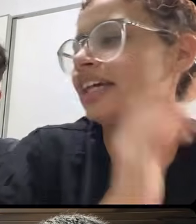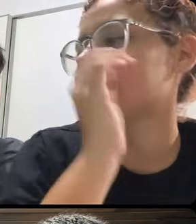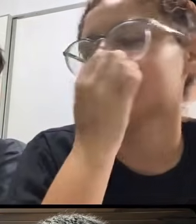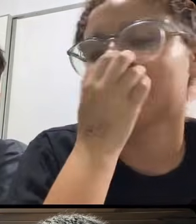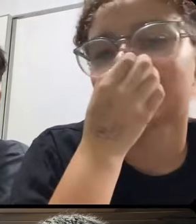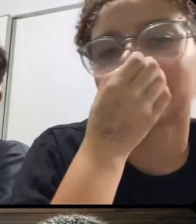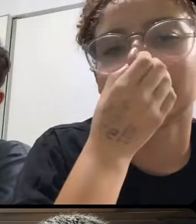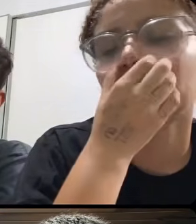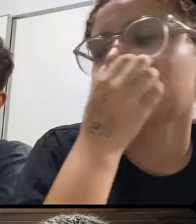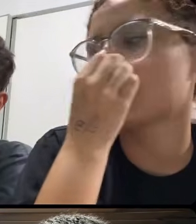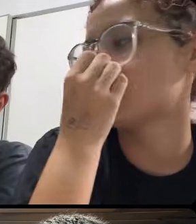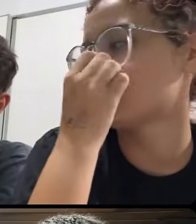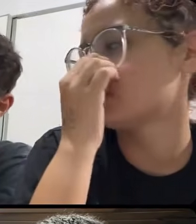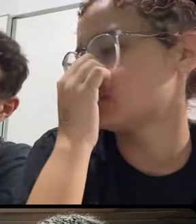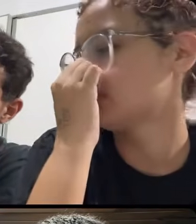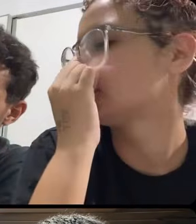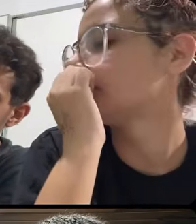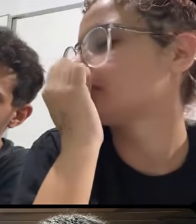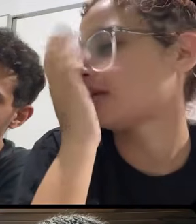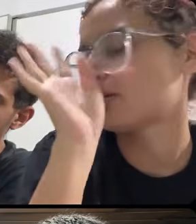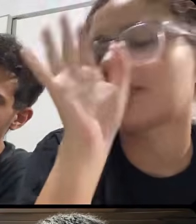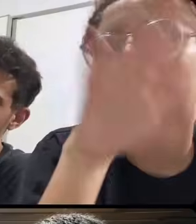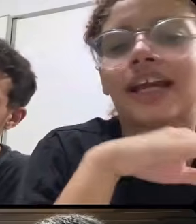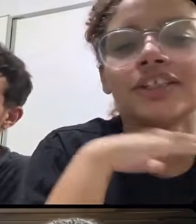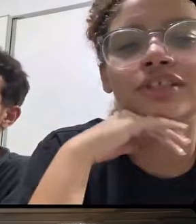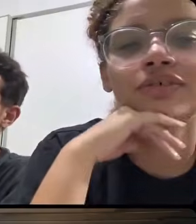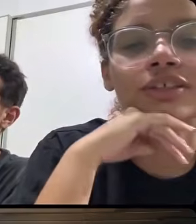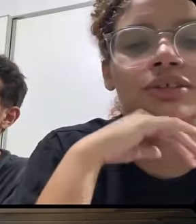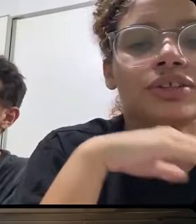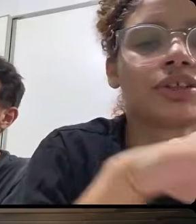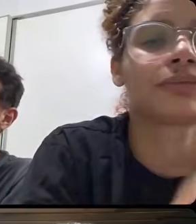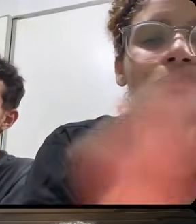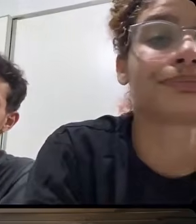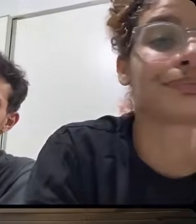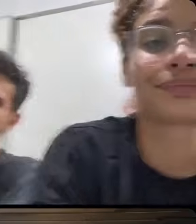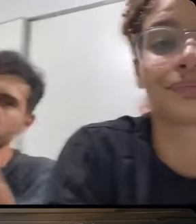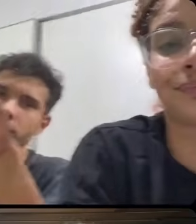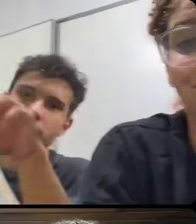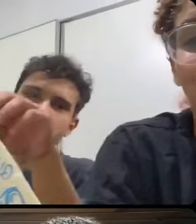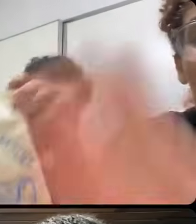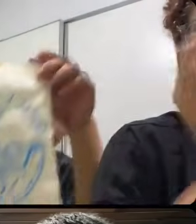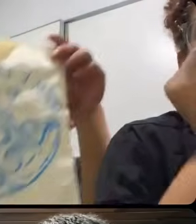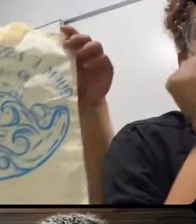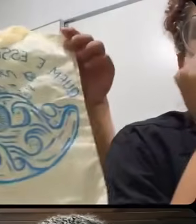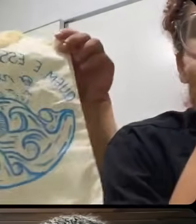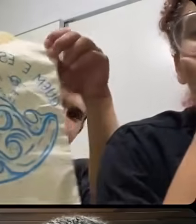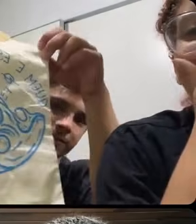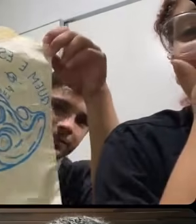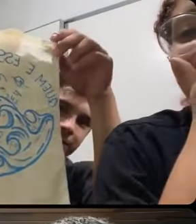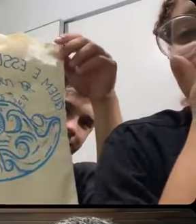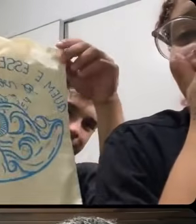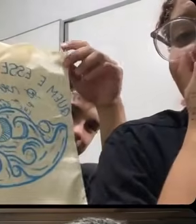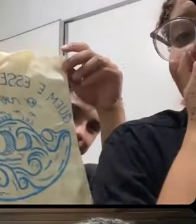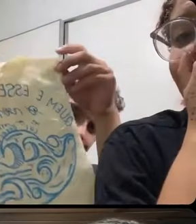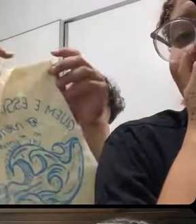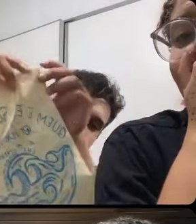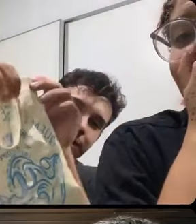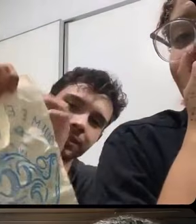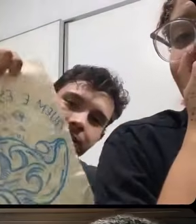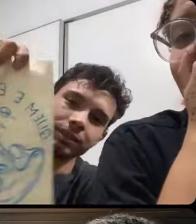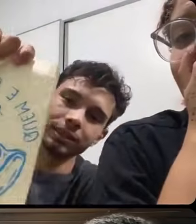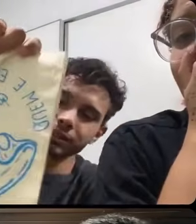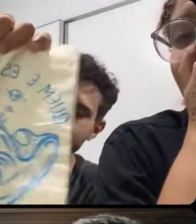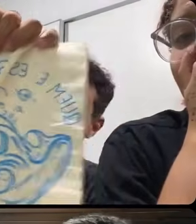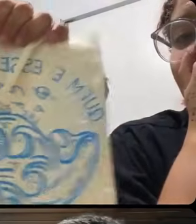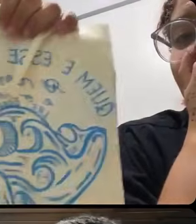ideias dos caderninhos e etc. E o Gu pegou o Ecoback. Pode sim. Glória a Deus.